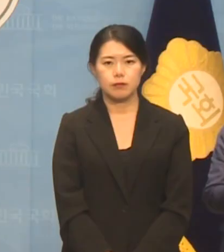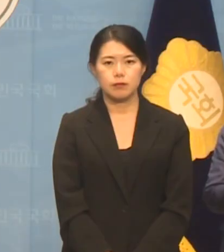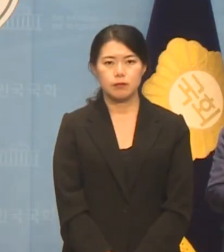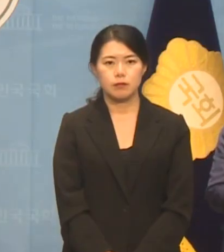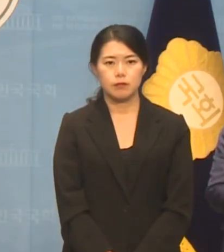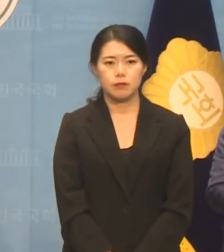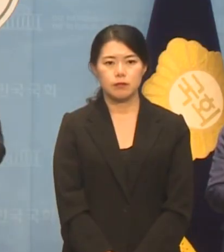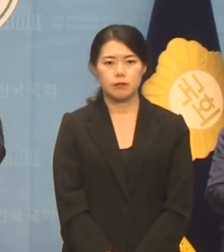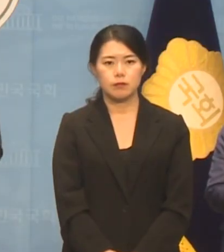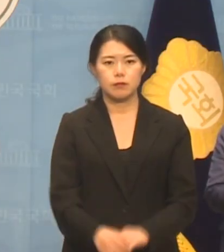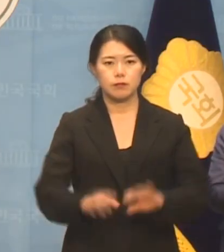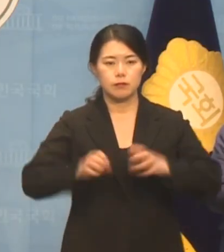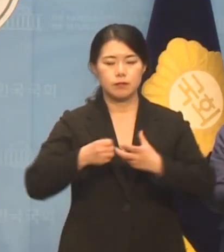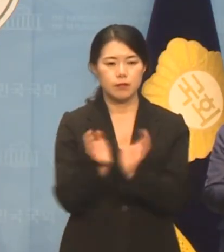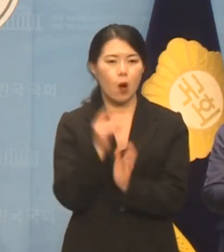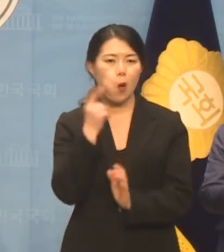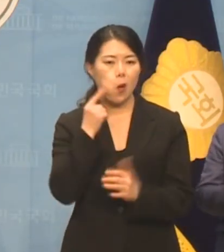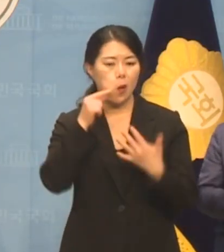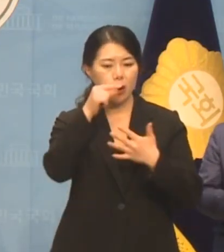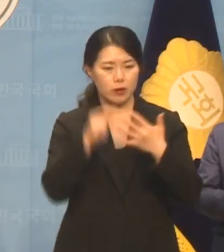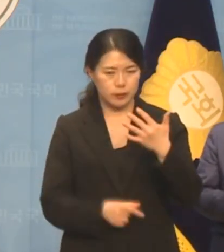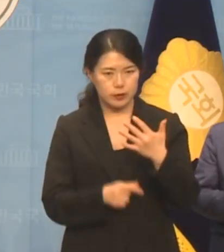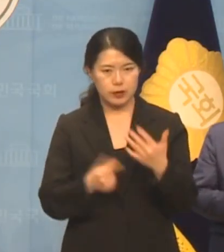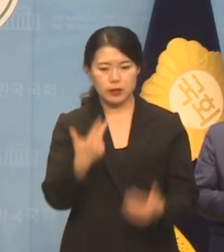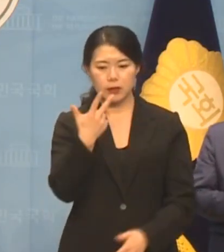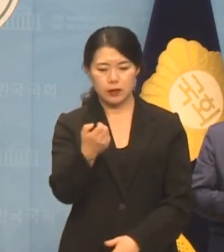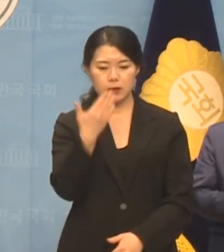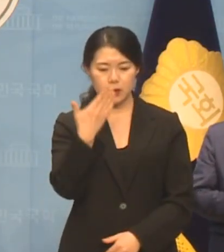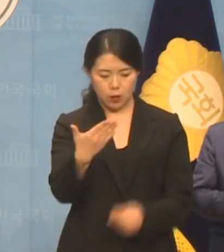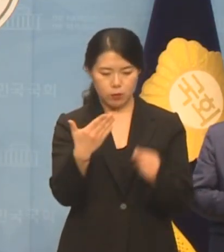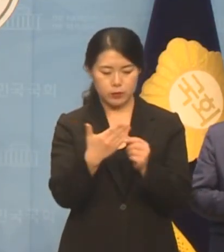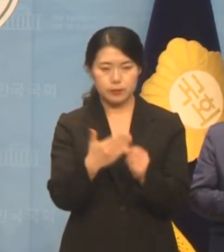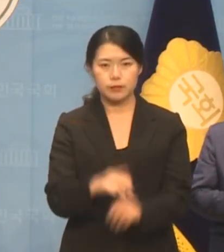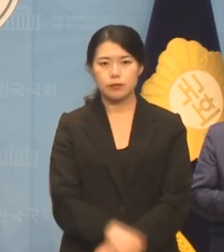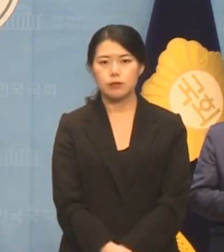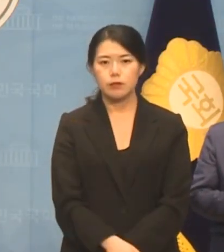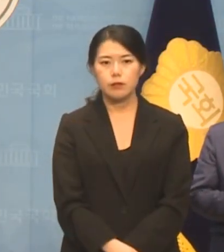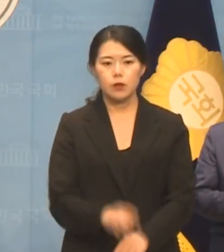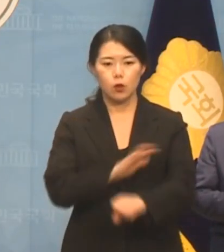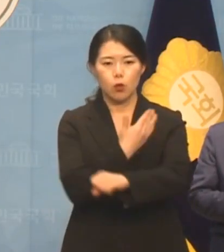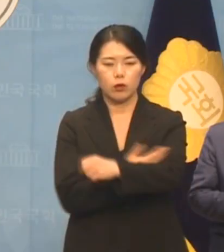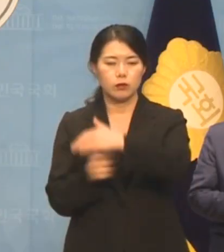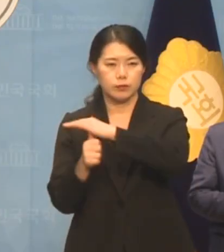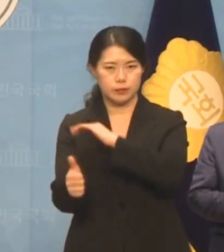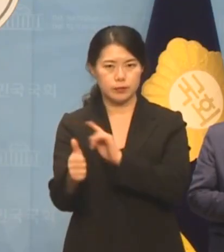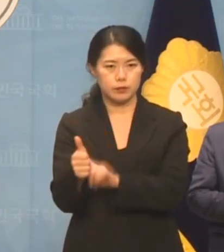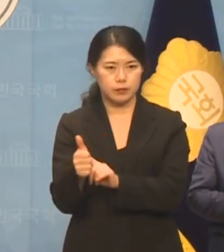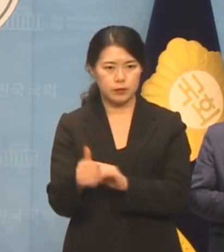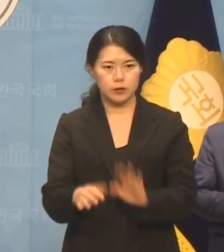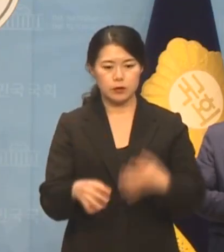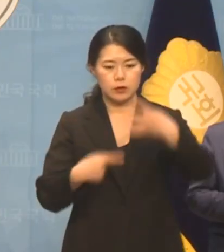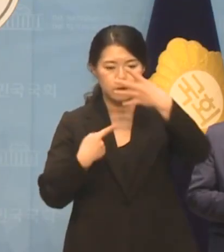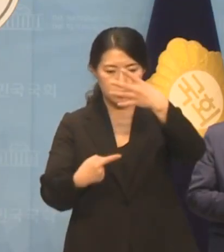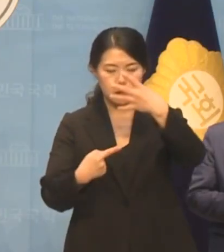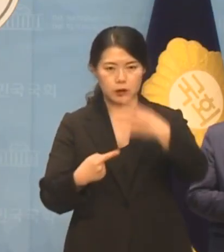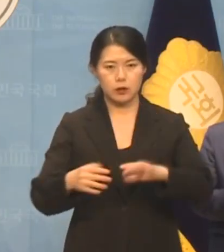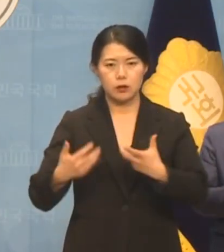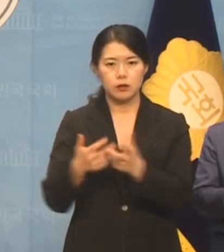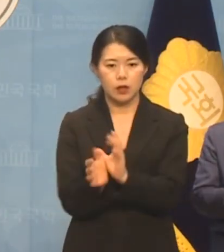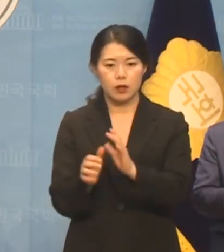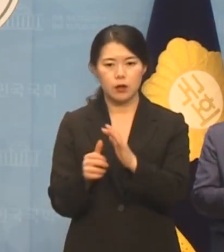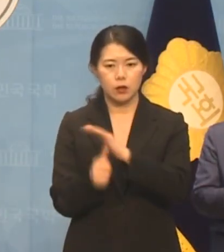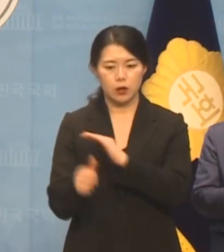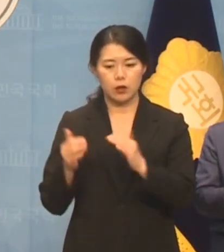네, 국민의힘 거짓말 시리즈 79번째 말씀드리겠습니다. 권성동 국민의힘 원내대표는 4월 1일 자당의